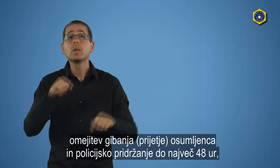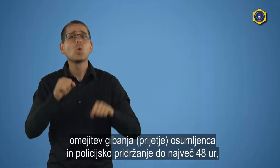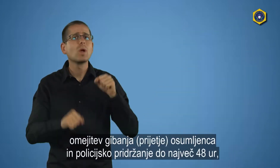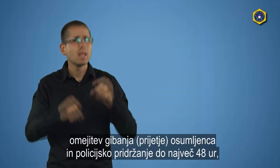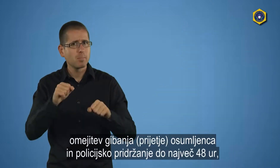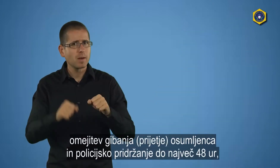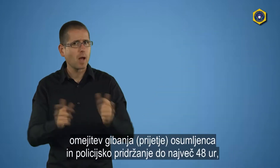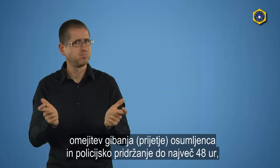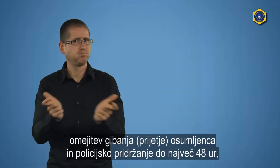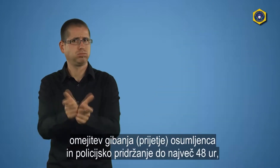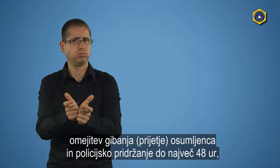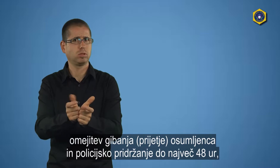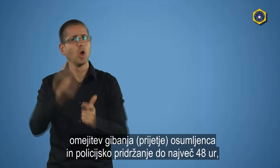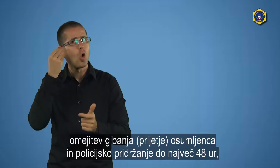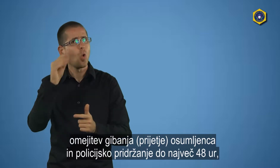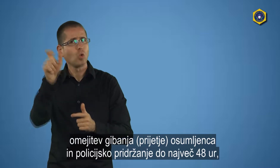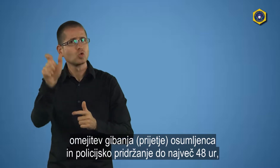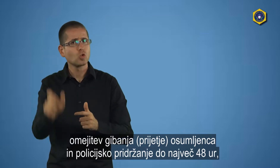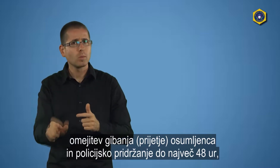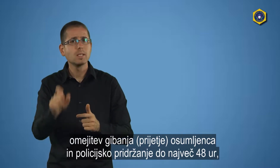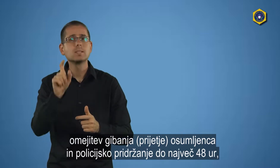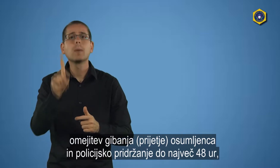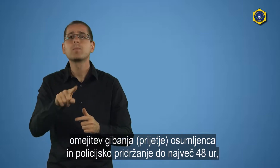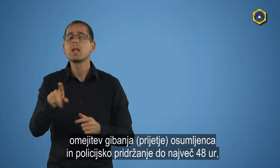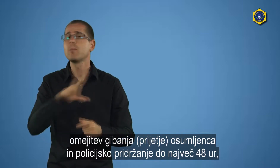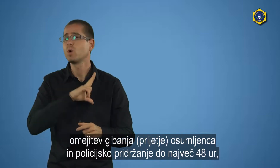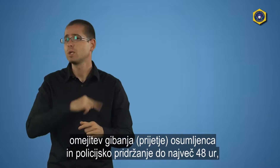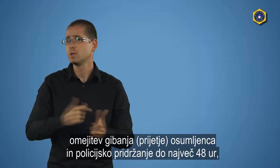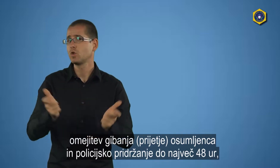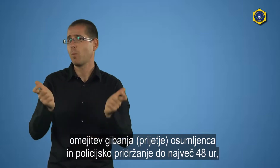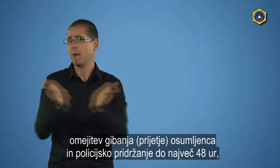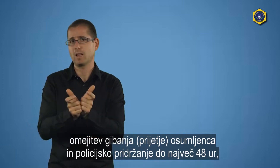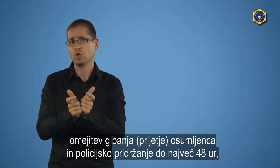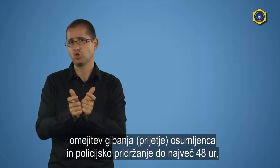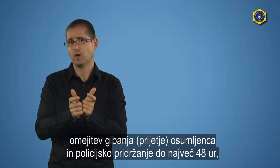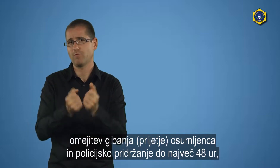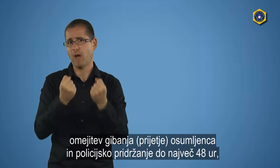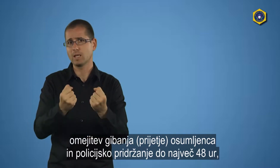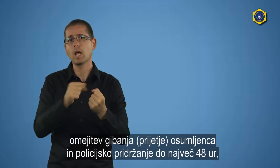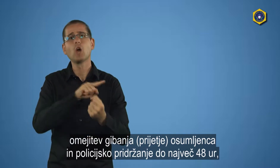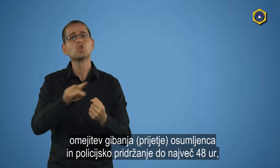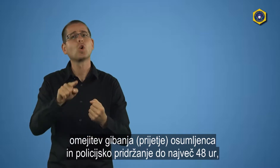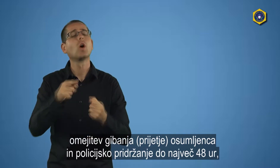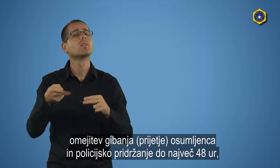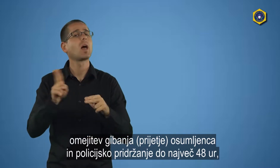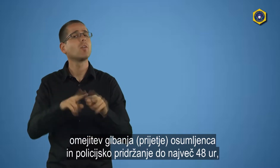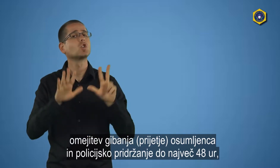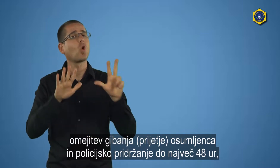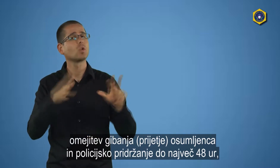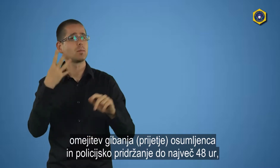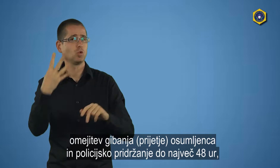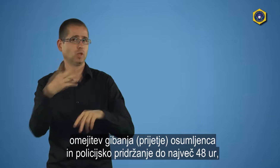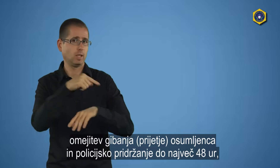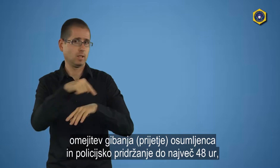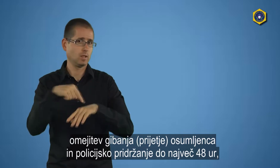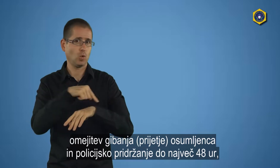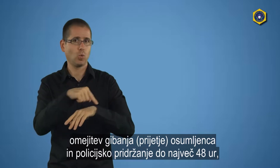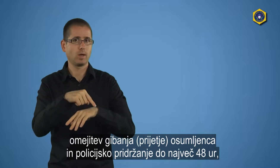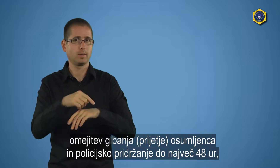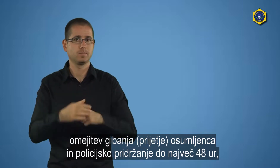Omejitev gibanja, prijetje osumljenca in policijsko pridržanje do največ 48 ur.